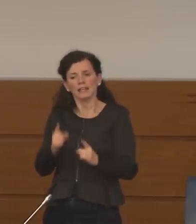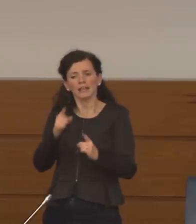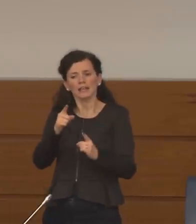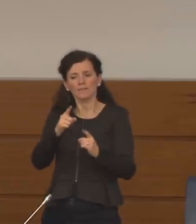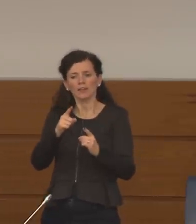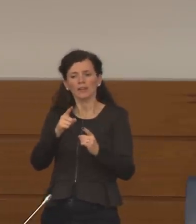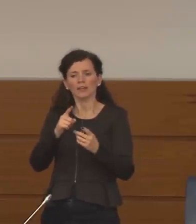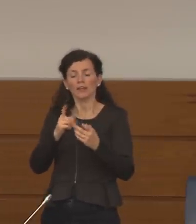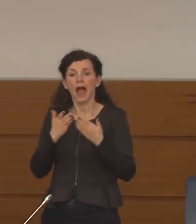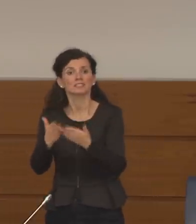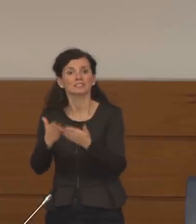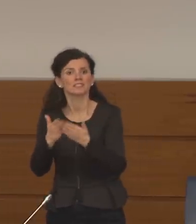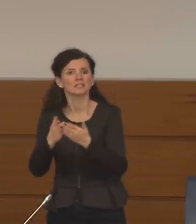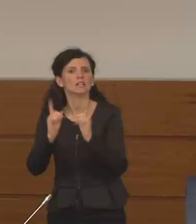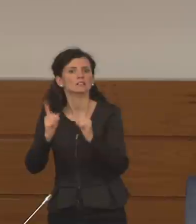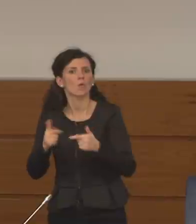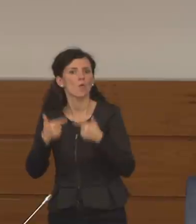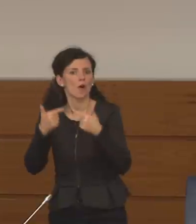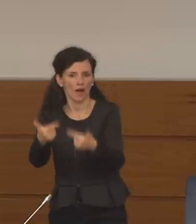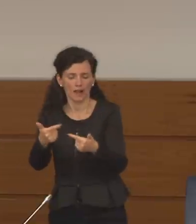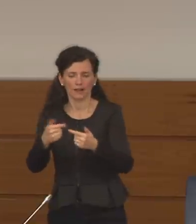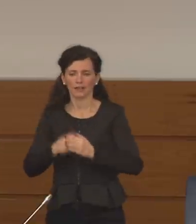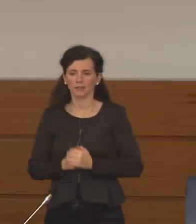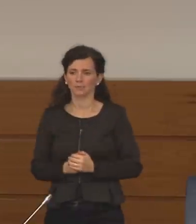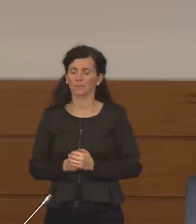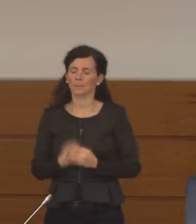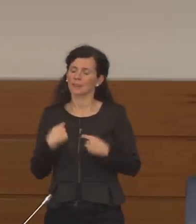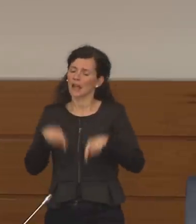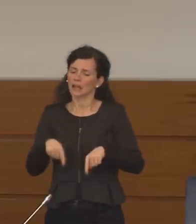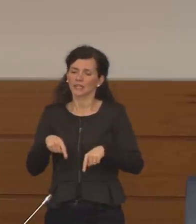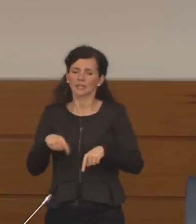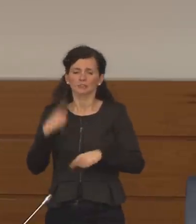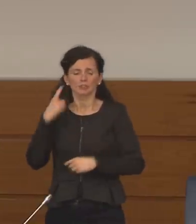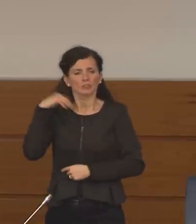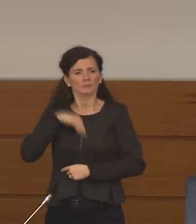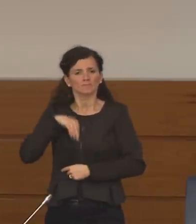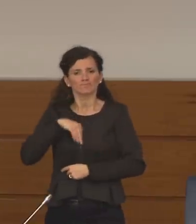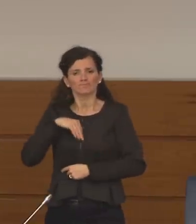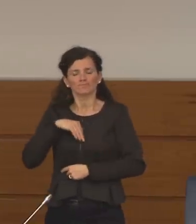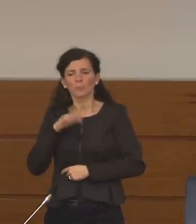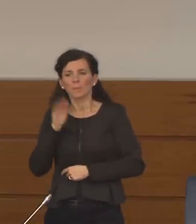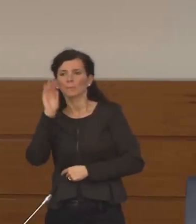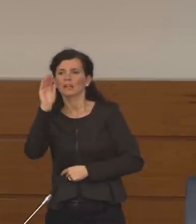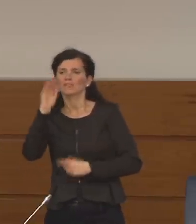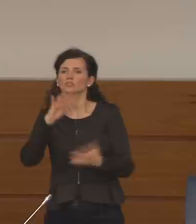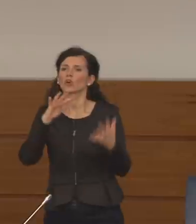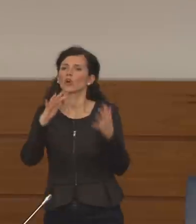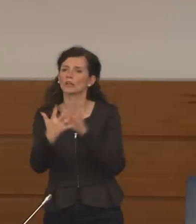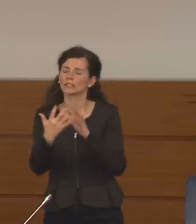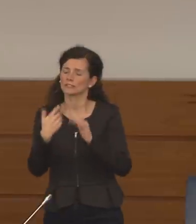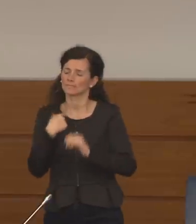intensità di assistenza al momento io non mi sento di fare previsioni